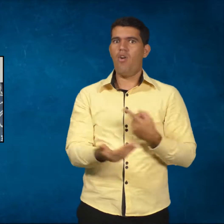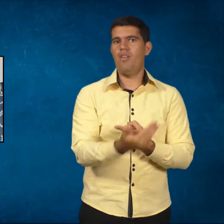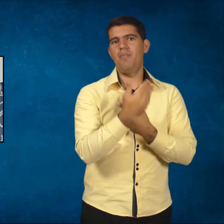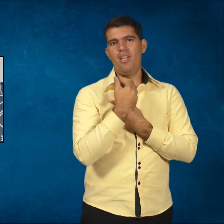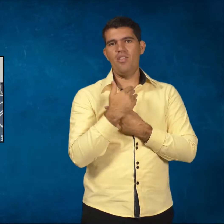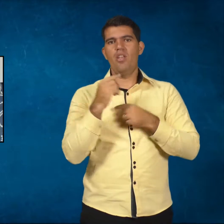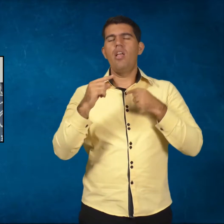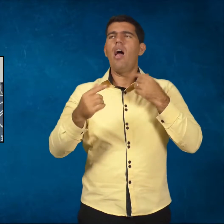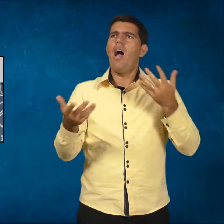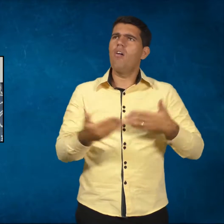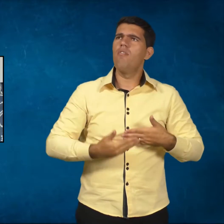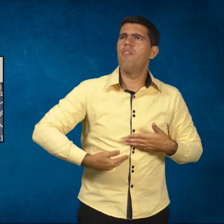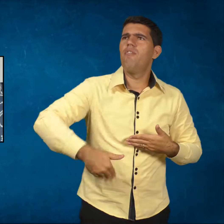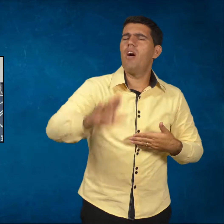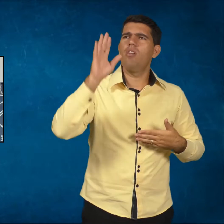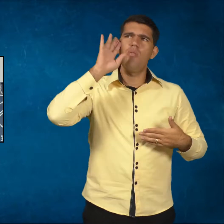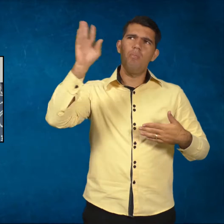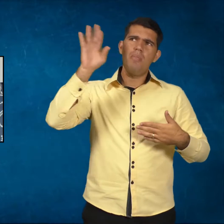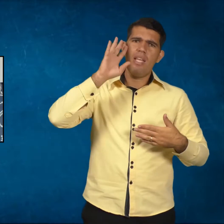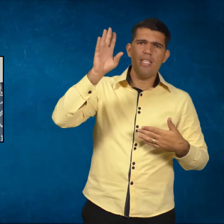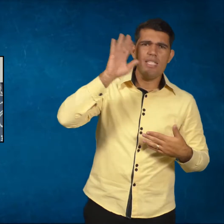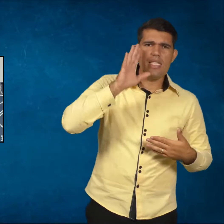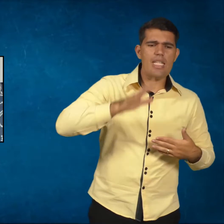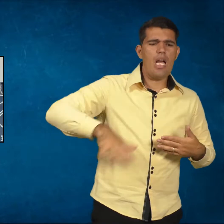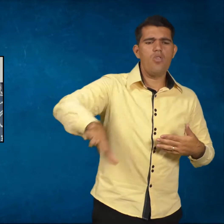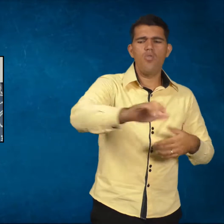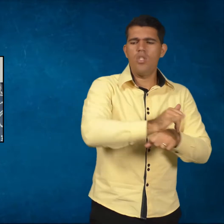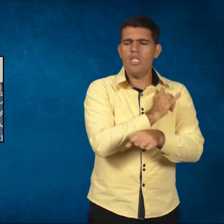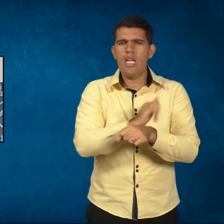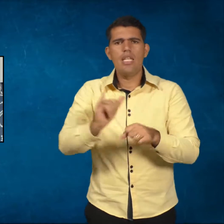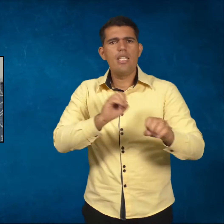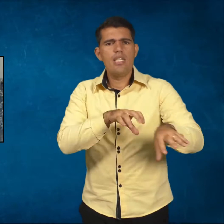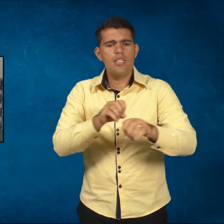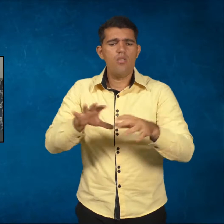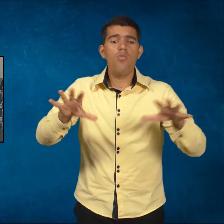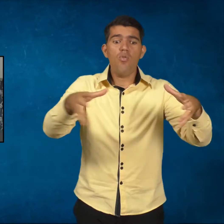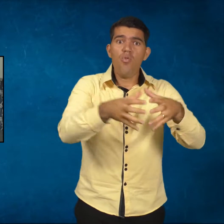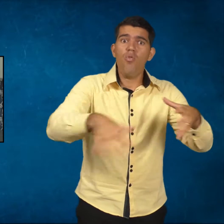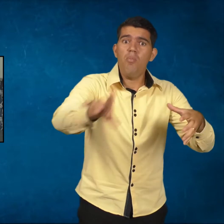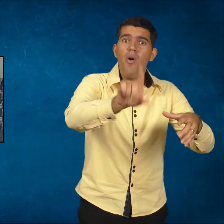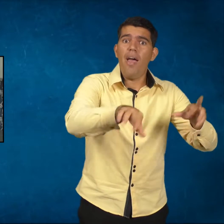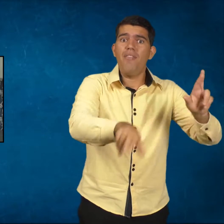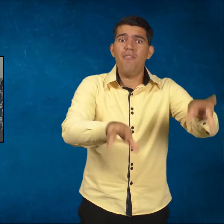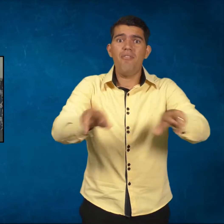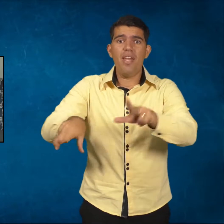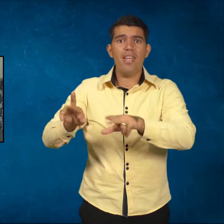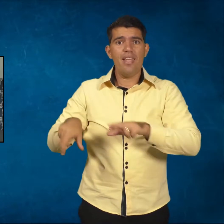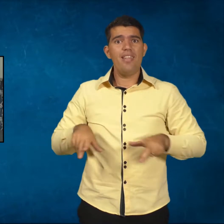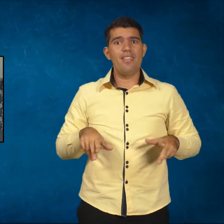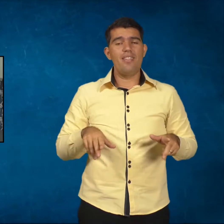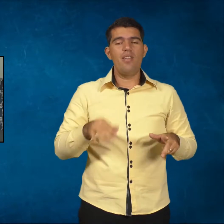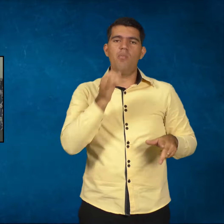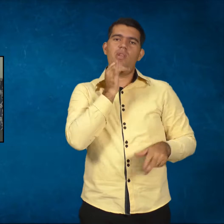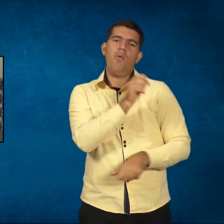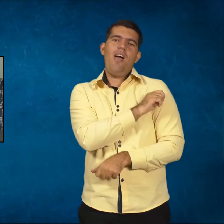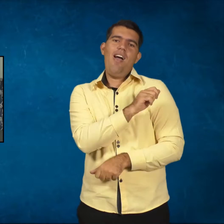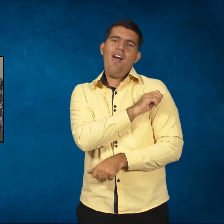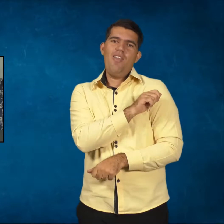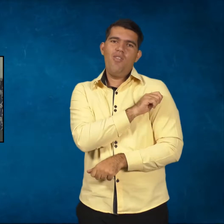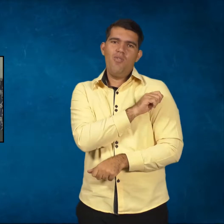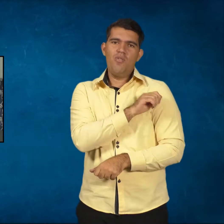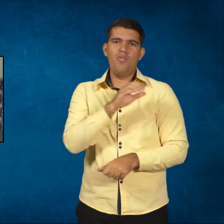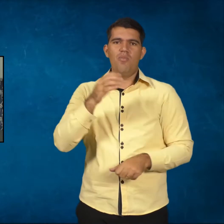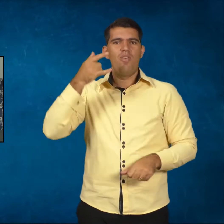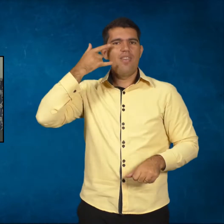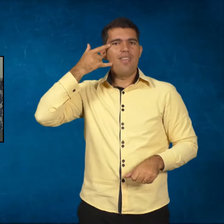outras estratégias de ensino para um grupo heterogêneo, porque nós somos diferentes. Por exemplo, um aluno com síndrome de Down não é igual ao outro